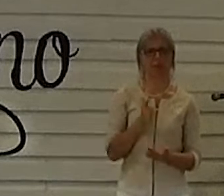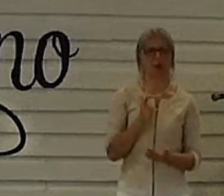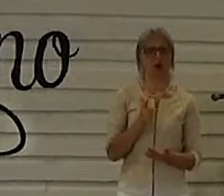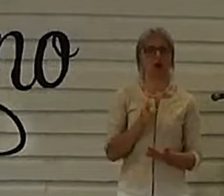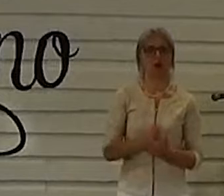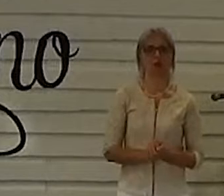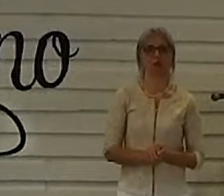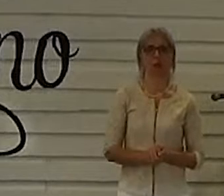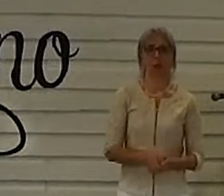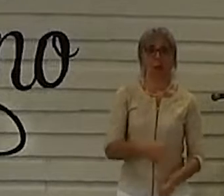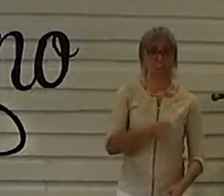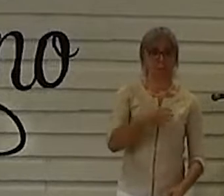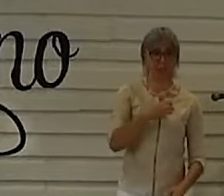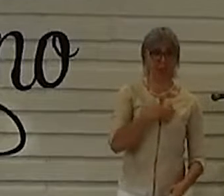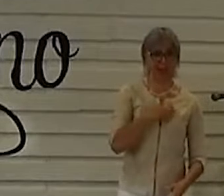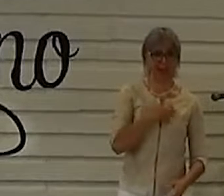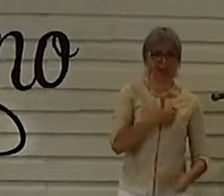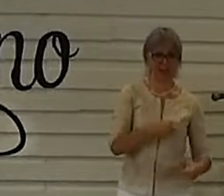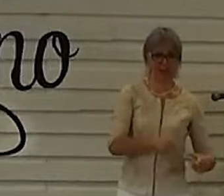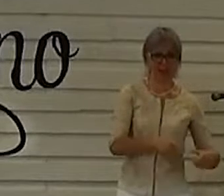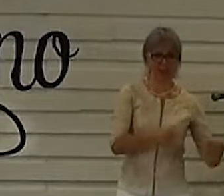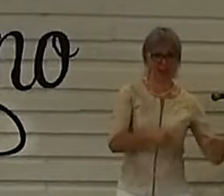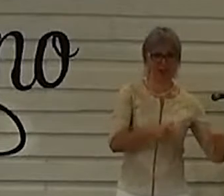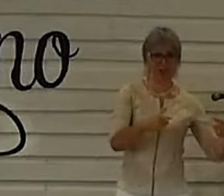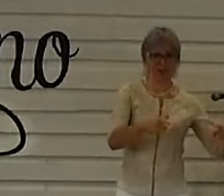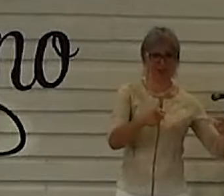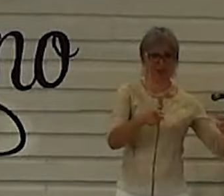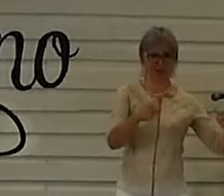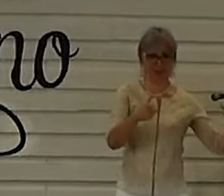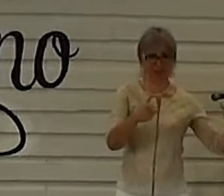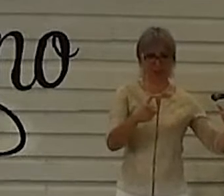Dove il peccato abbonda, la grazia di Dio